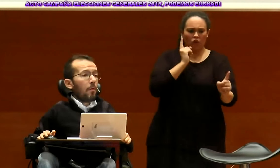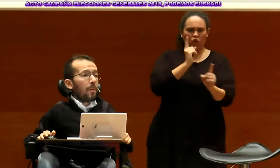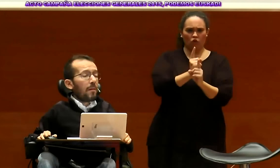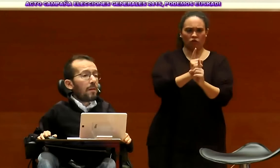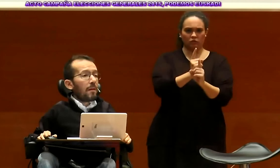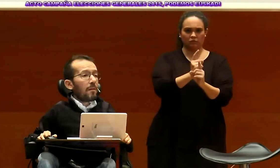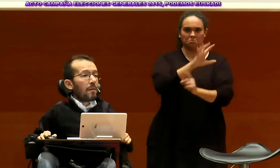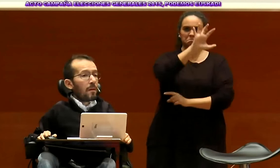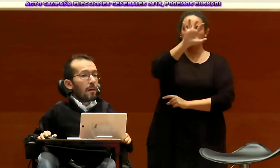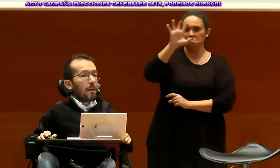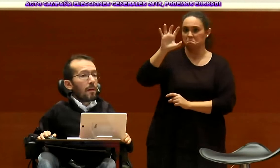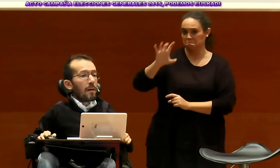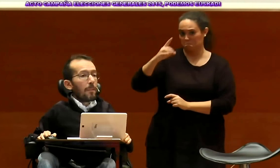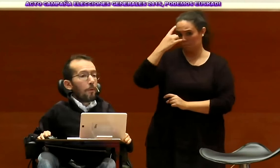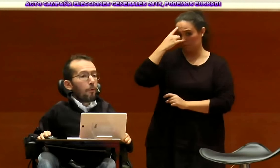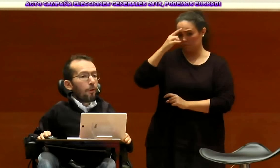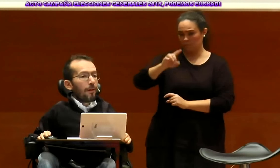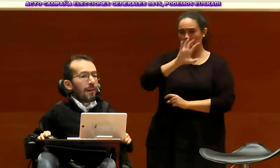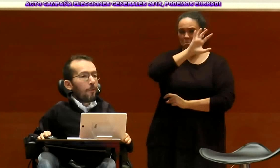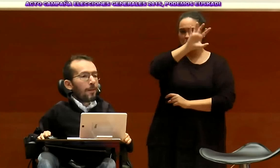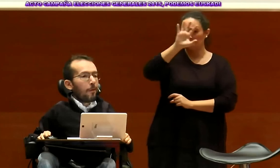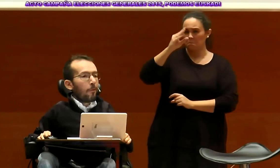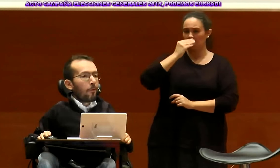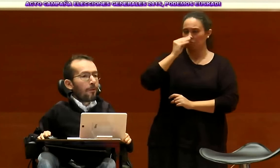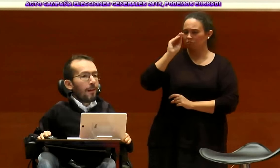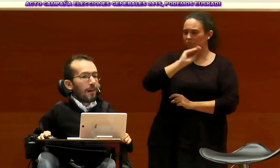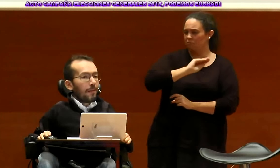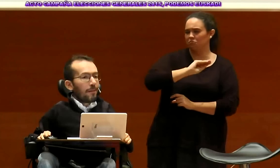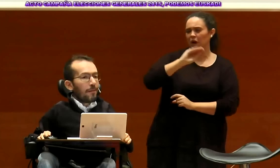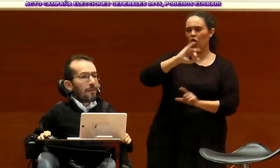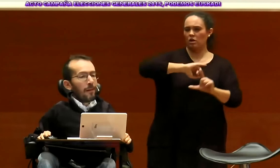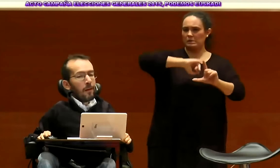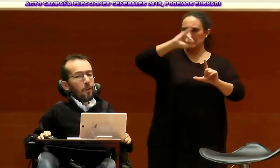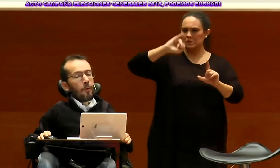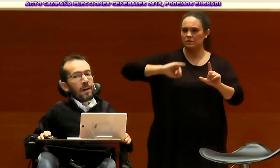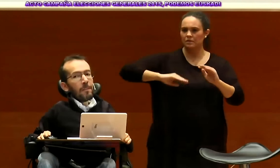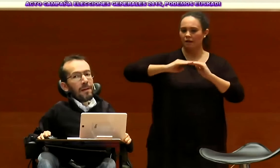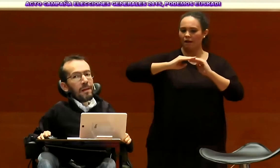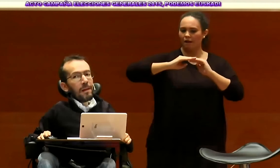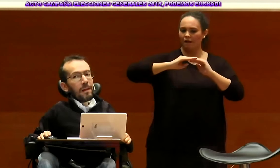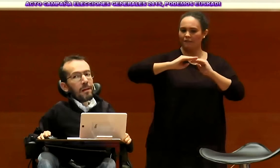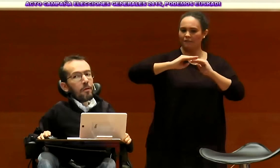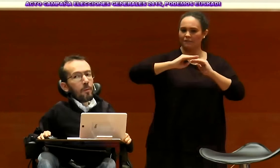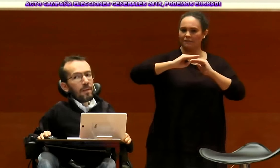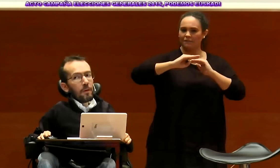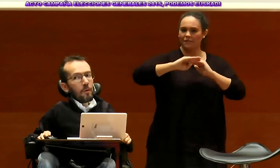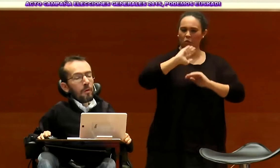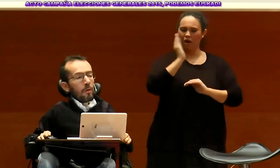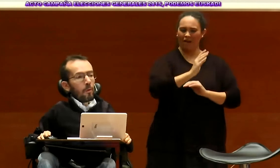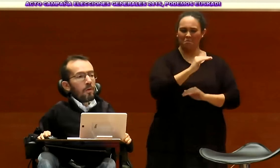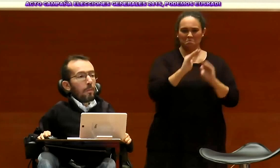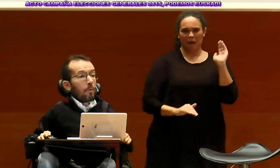saben, los países que mejor han aguantado la crisis, no hay que invertir en